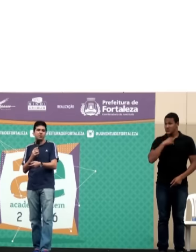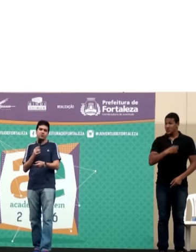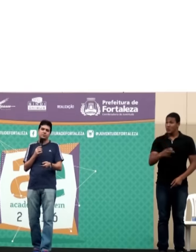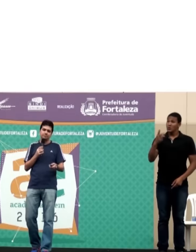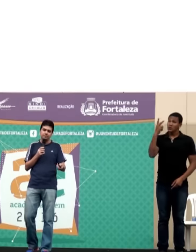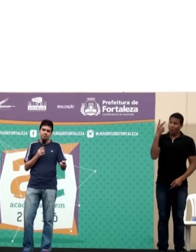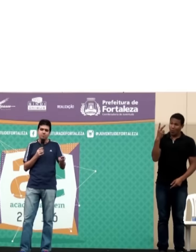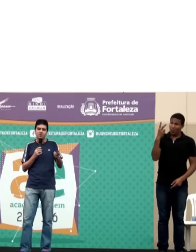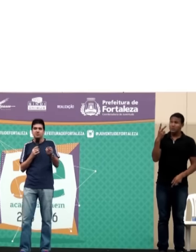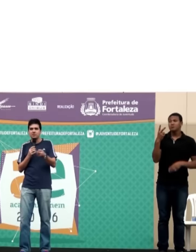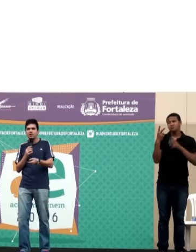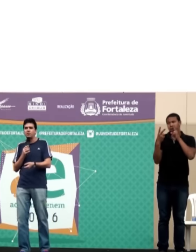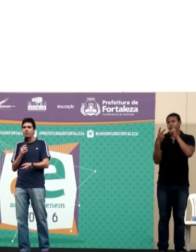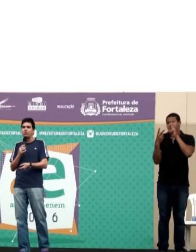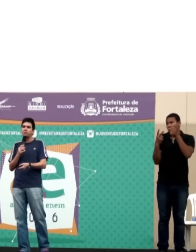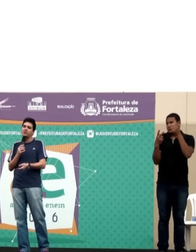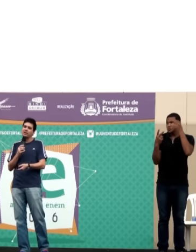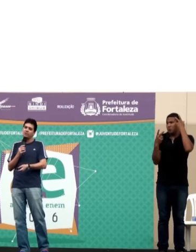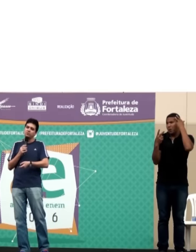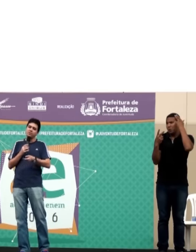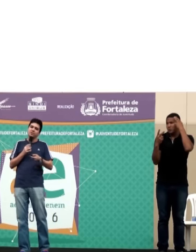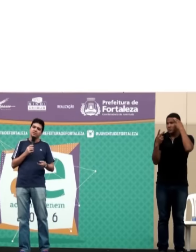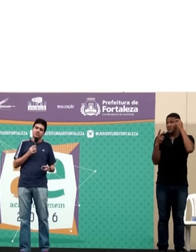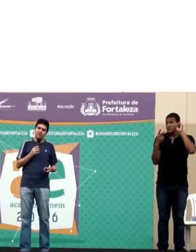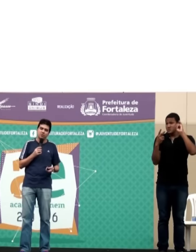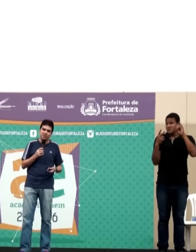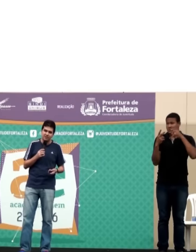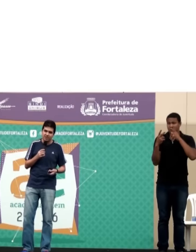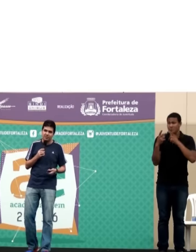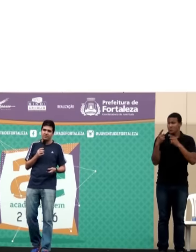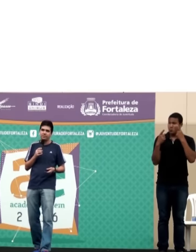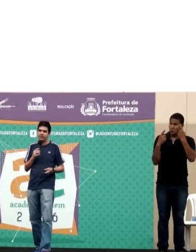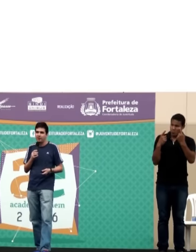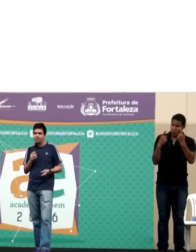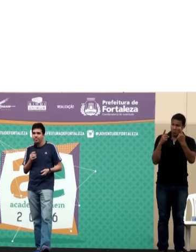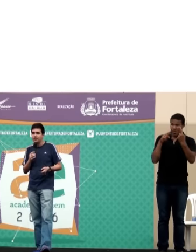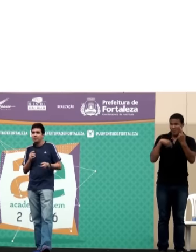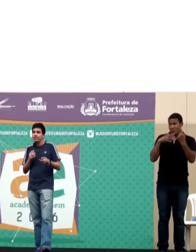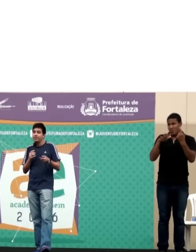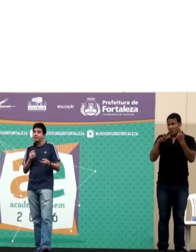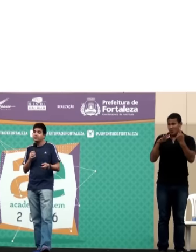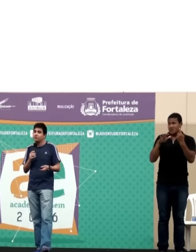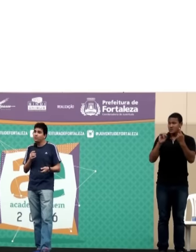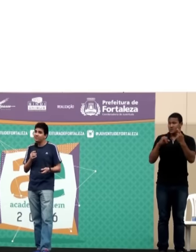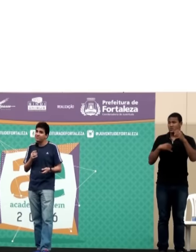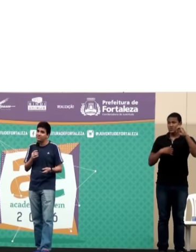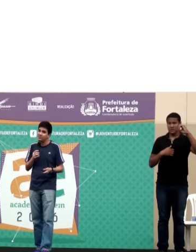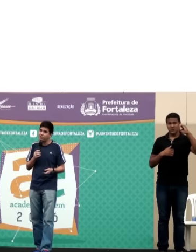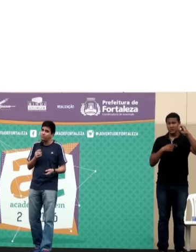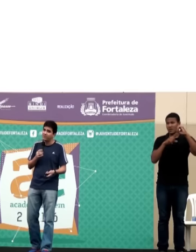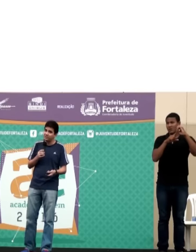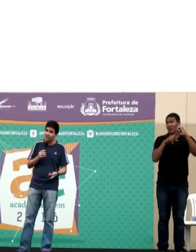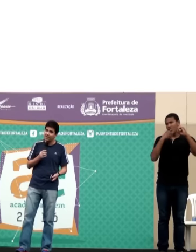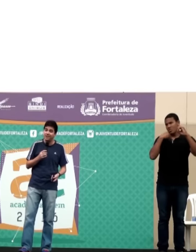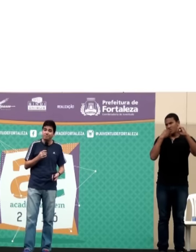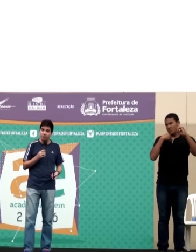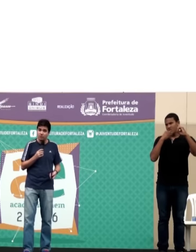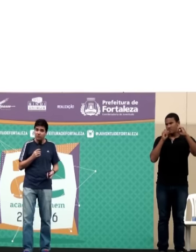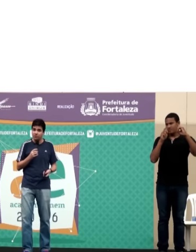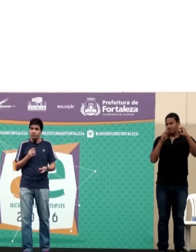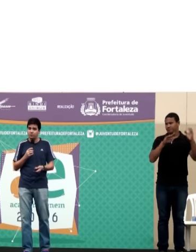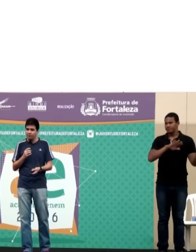vai ser forte. Se der igual a 1, moderado. Se der igual a 0, vai ser fraco. Existe uma exceção para essa